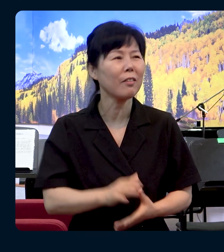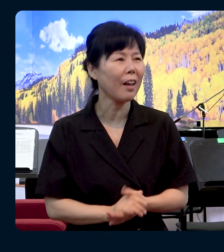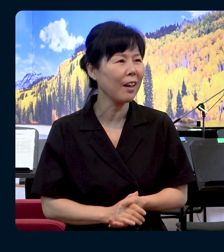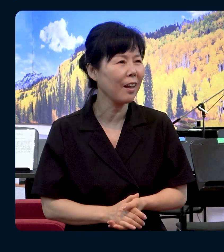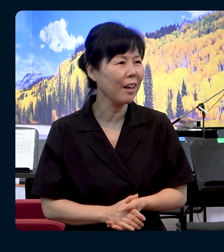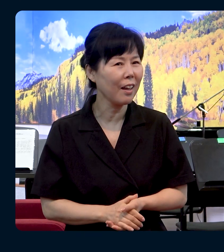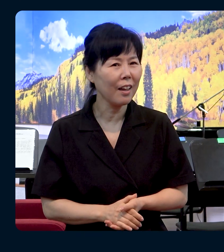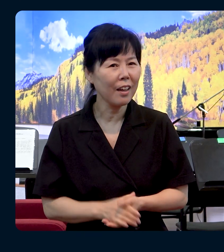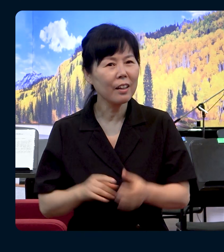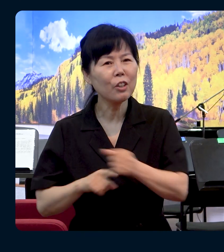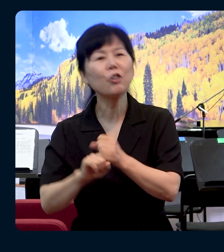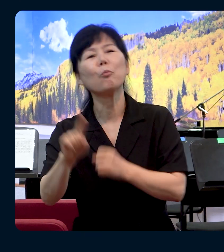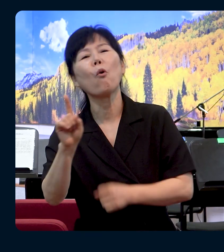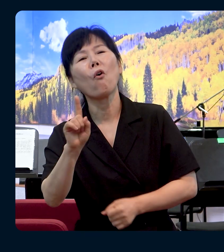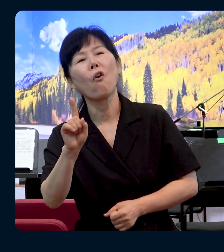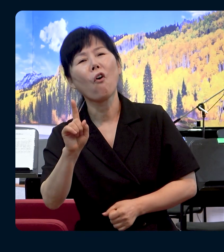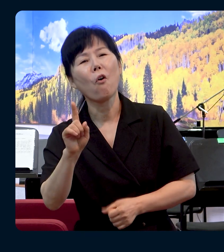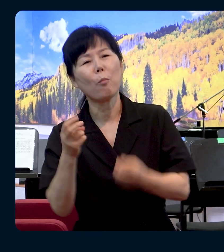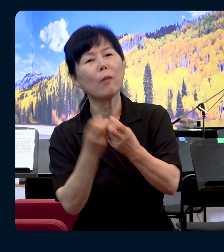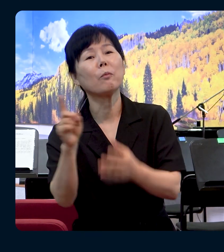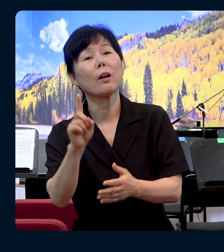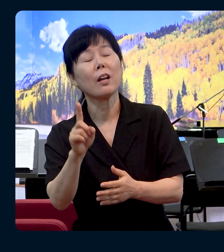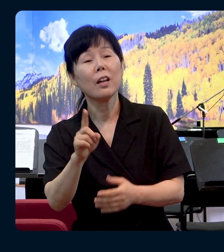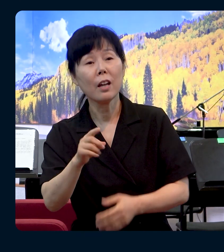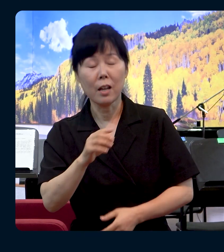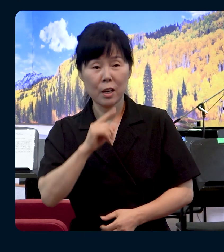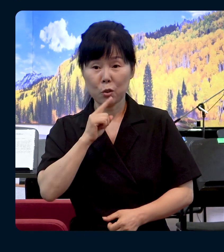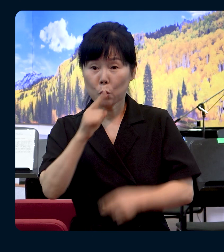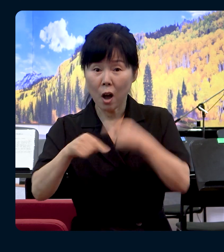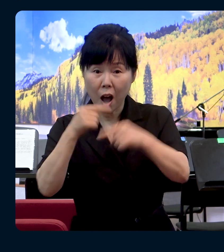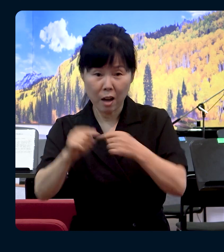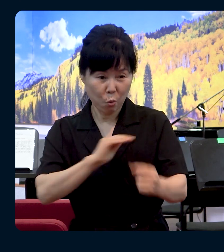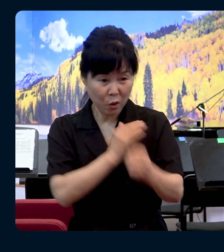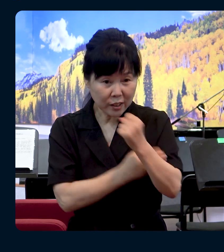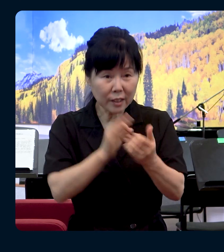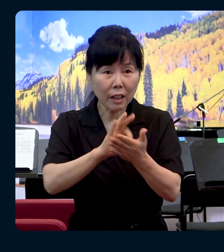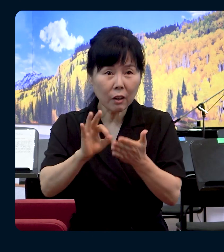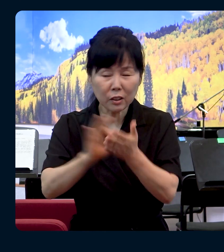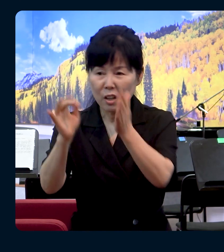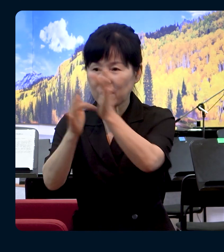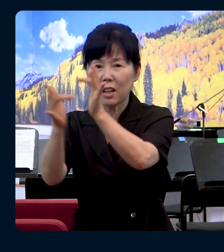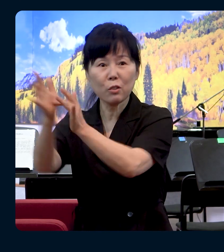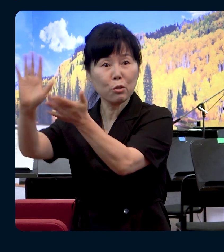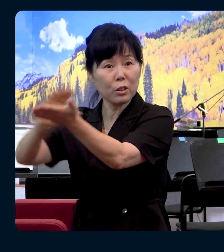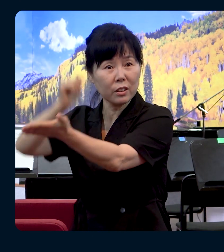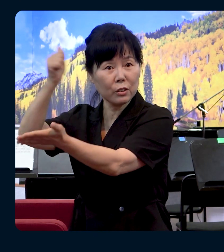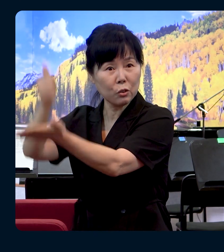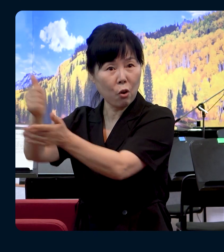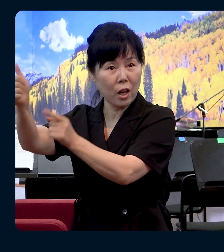그런데 이 입술의 권세를 사용해서 예수 그리스도의 대속의